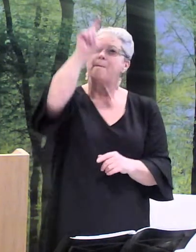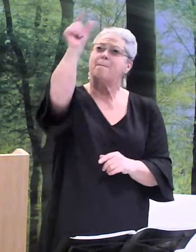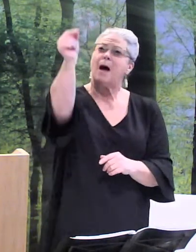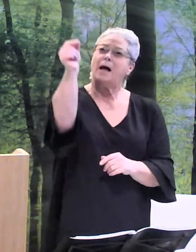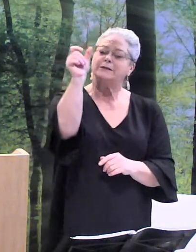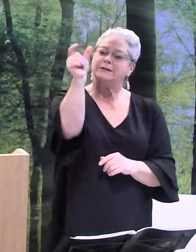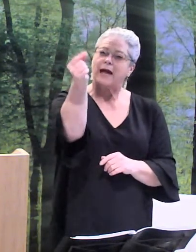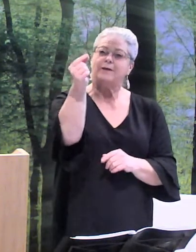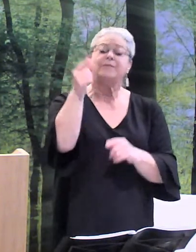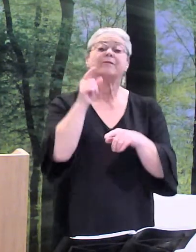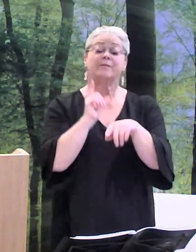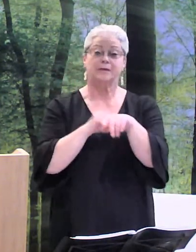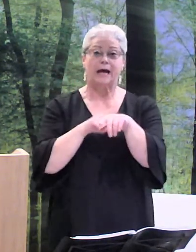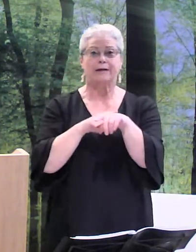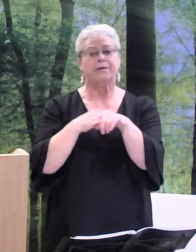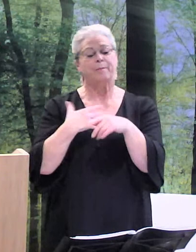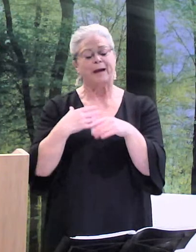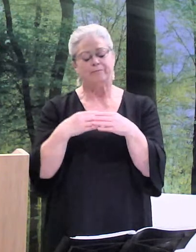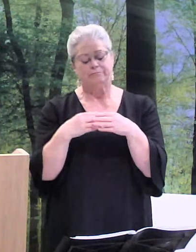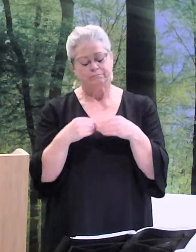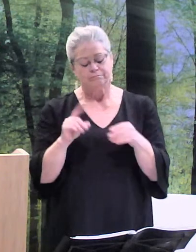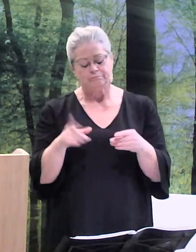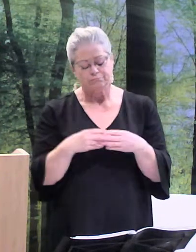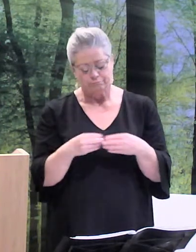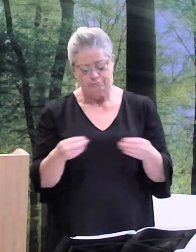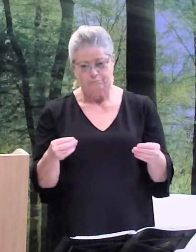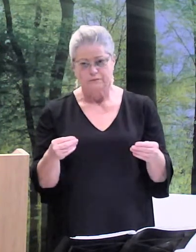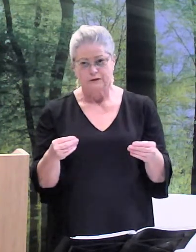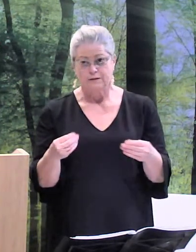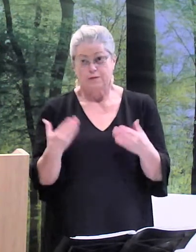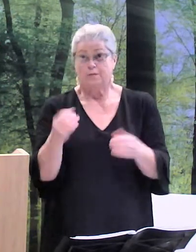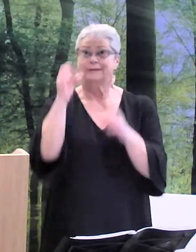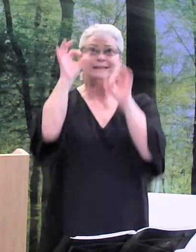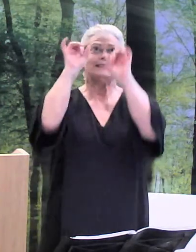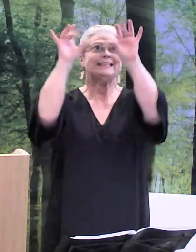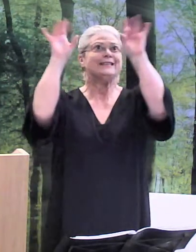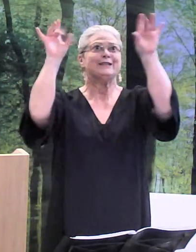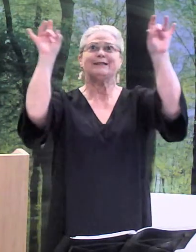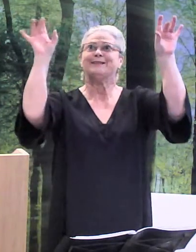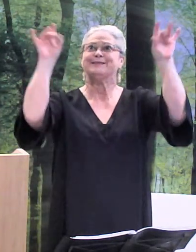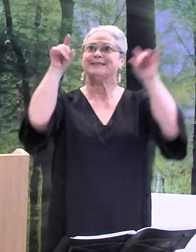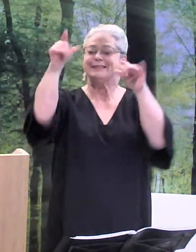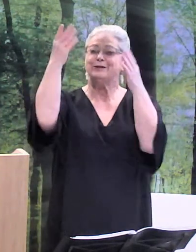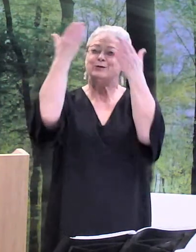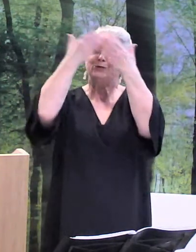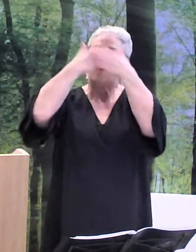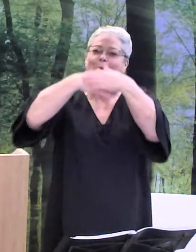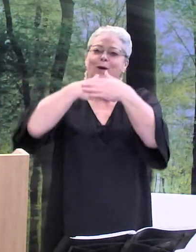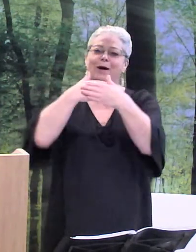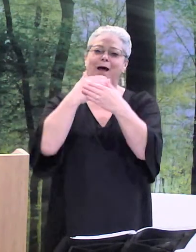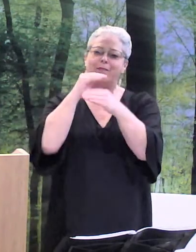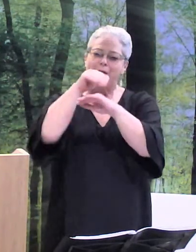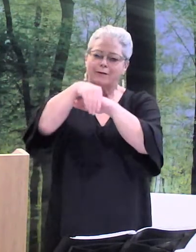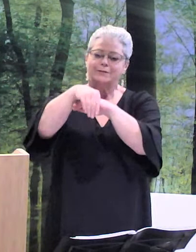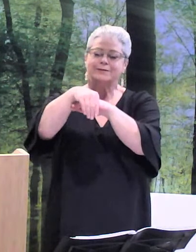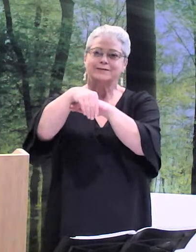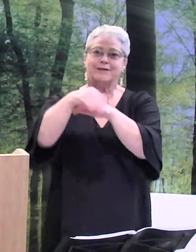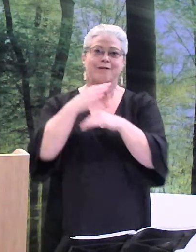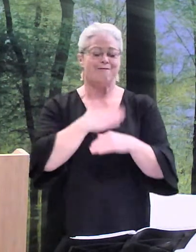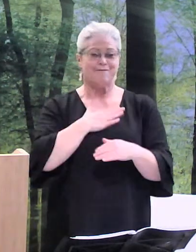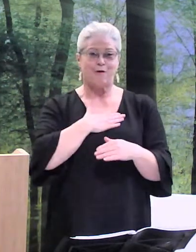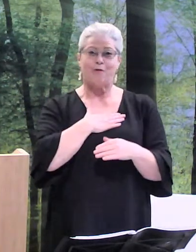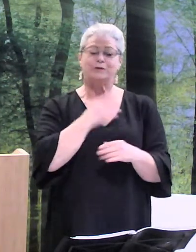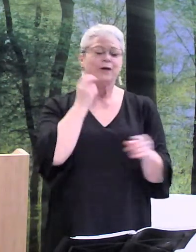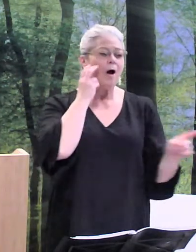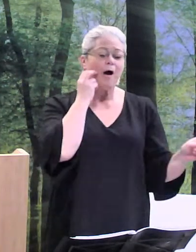schijnt, wordt de tijd dat onze pijn verdwijnt. Immer schitterend, jij in de donkere nacht. En voor ons,